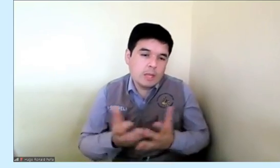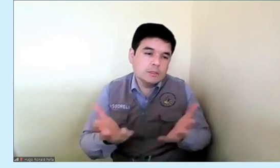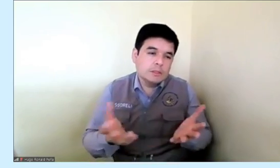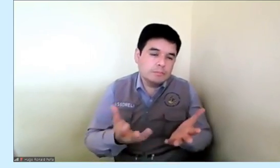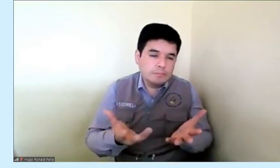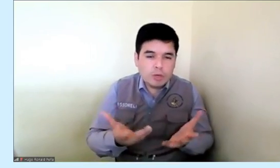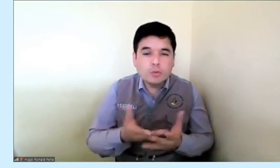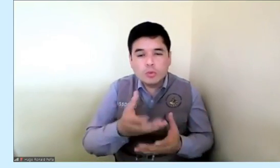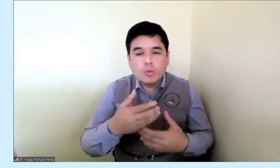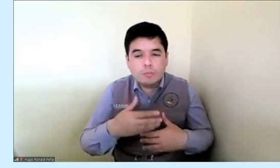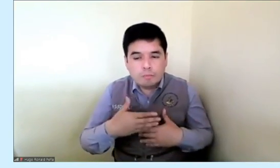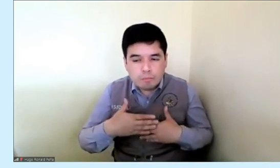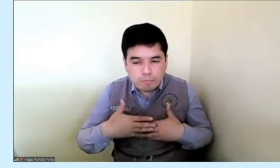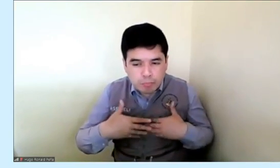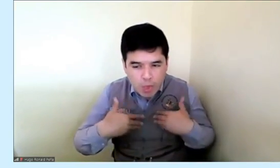Ustedes han aprendido ahora las preguntas.